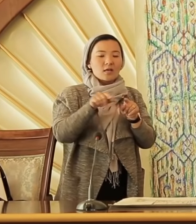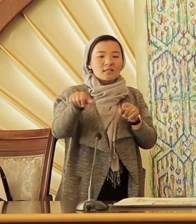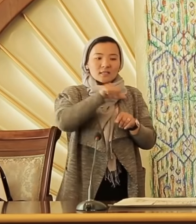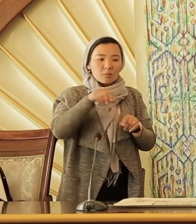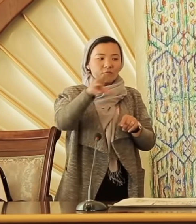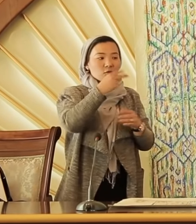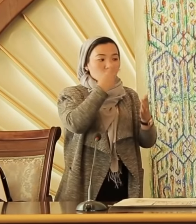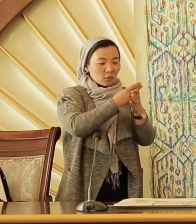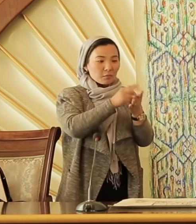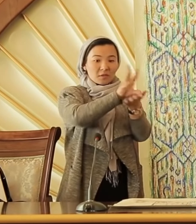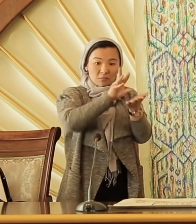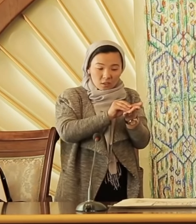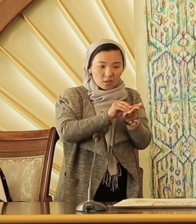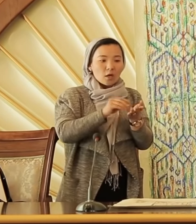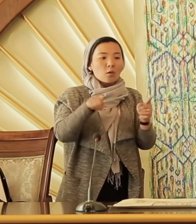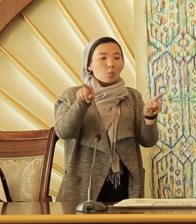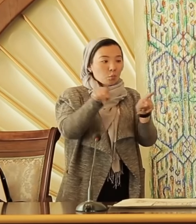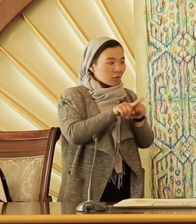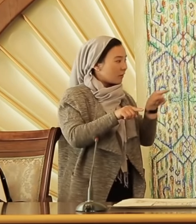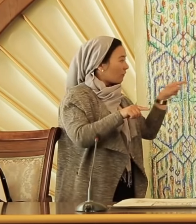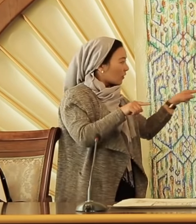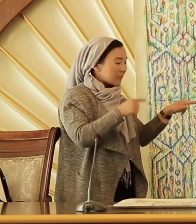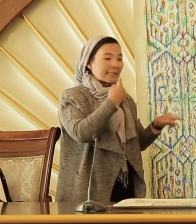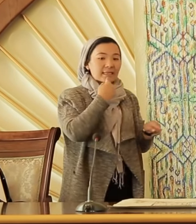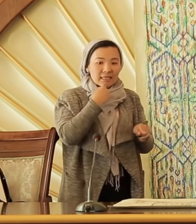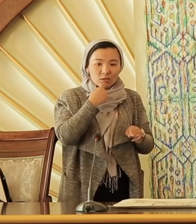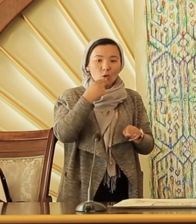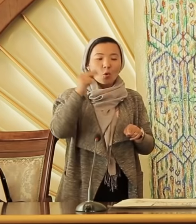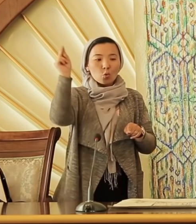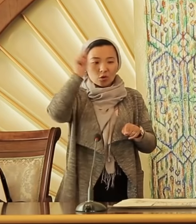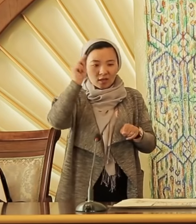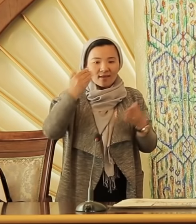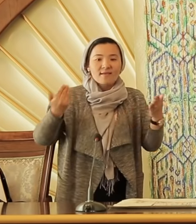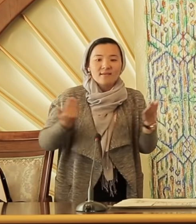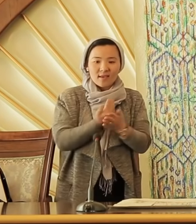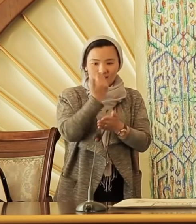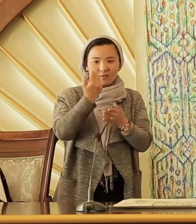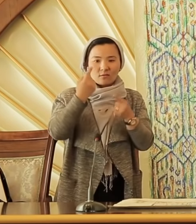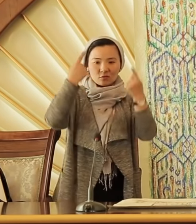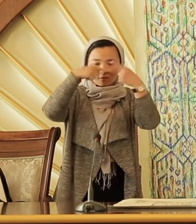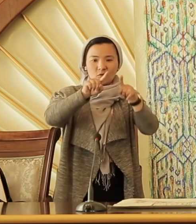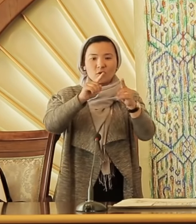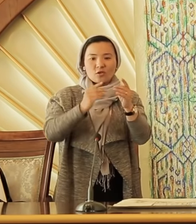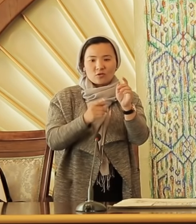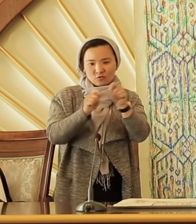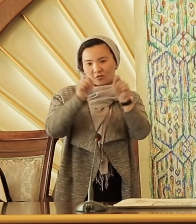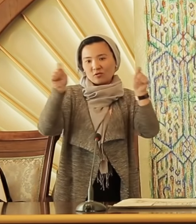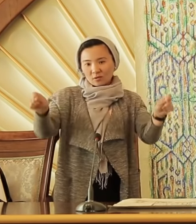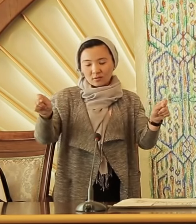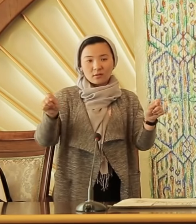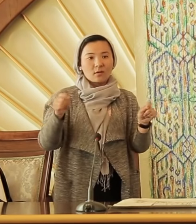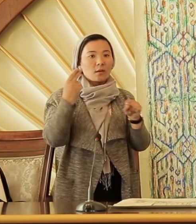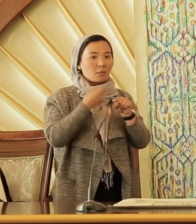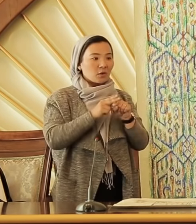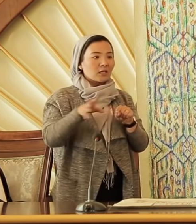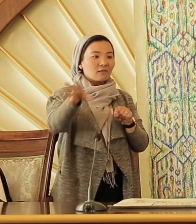bo'lishlik uchun bu turni o'rganishning yangi innovatsion g'oyasi chiqdi. Innovatsion